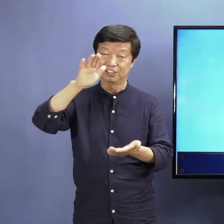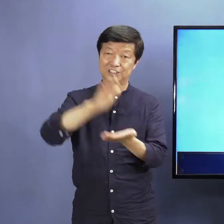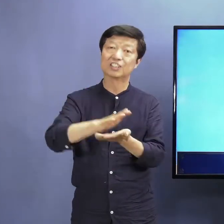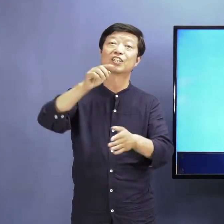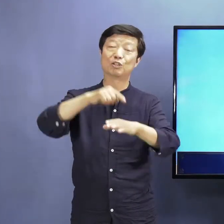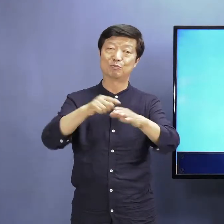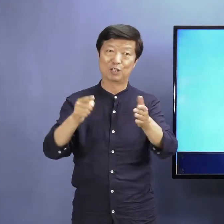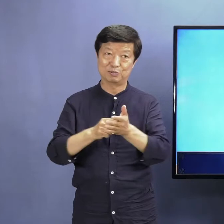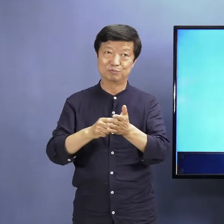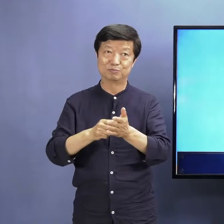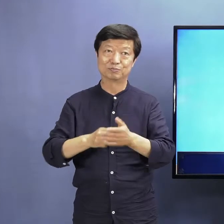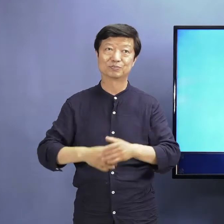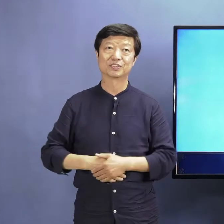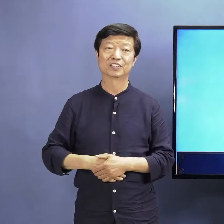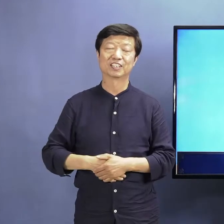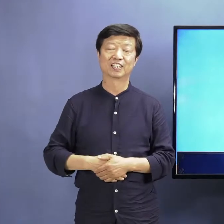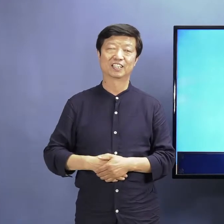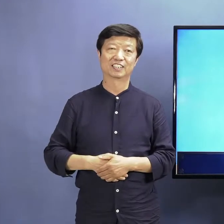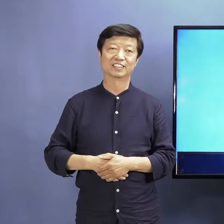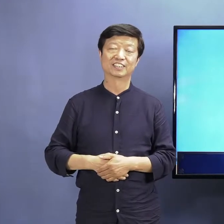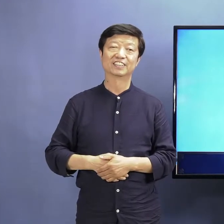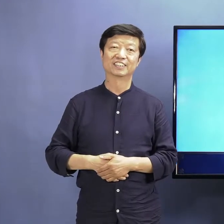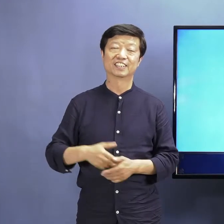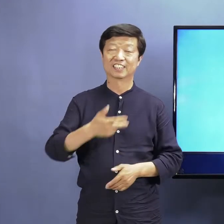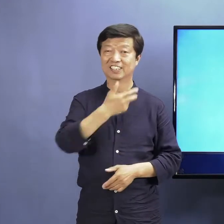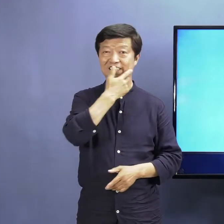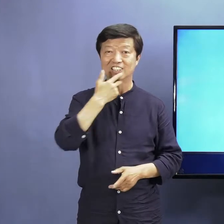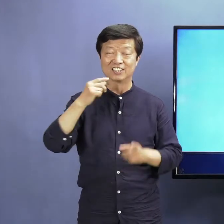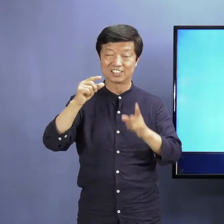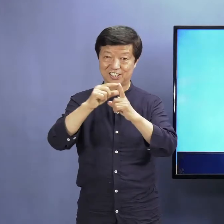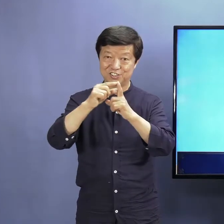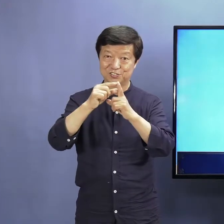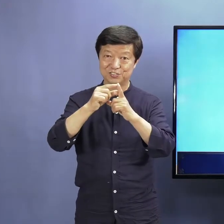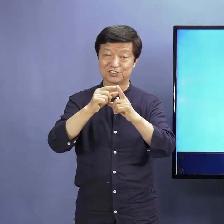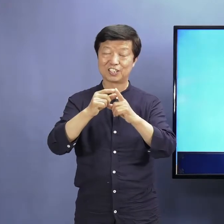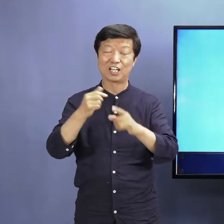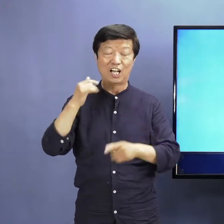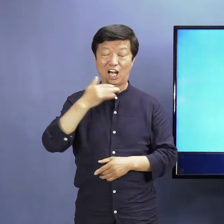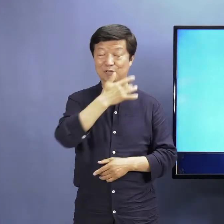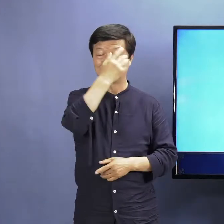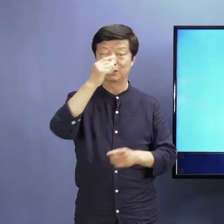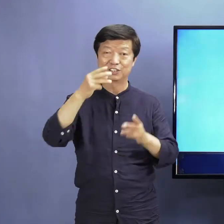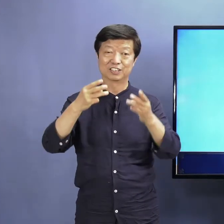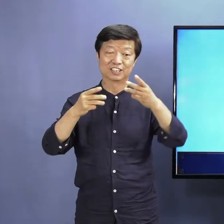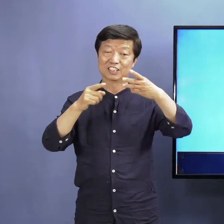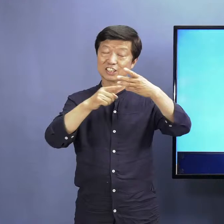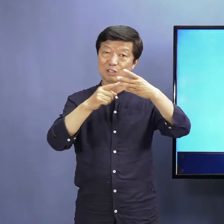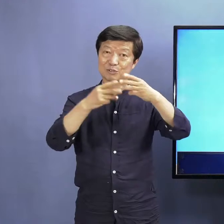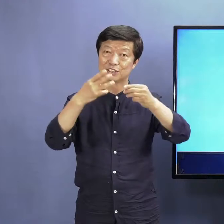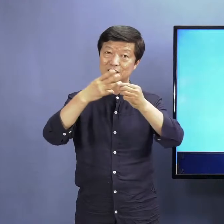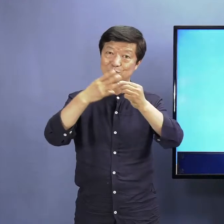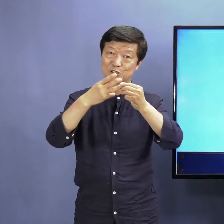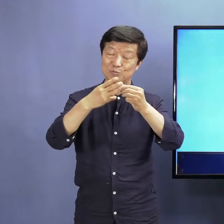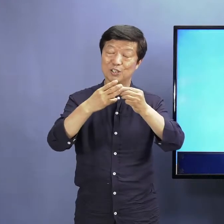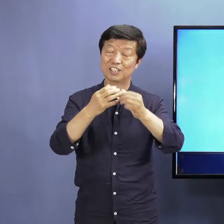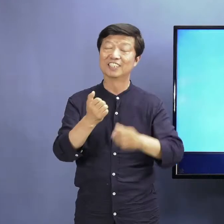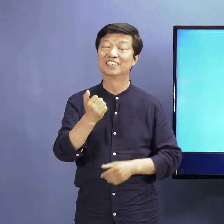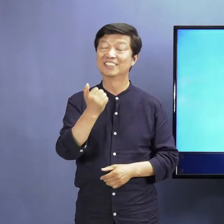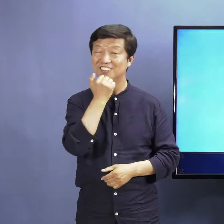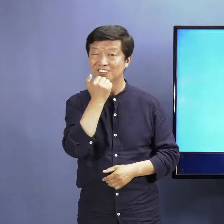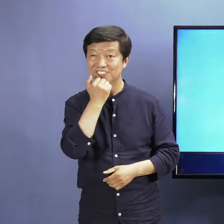보면 생각할 수 있는 많은 단어들, 뭐 예를 들면 smile, 이게 3등이었거든요. 미소죠. 그 다음에 무슨